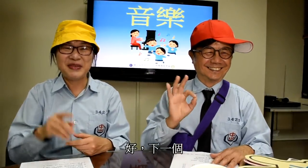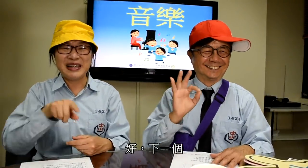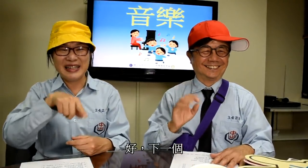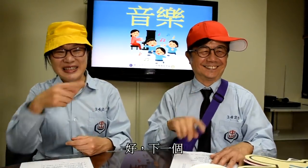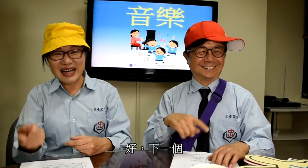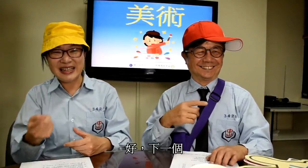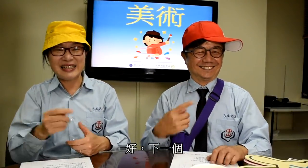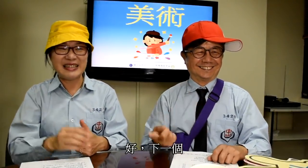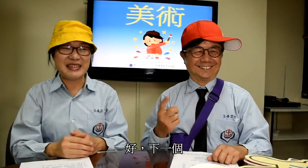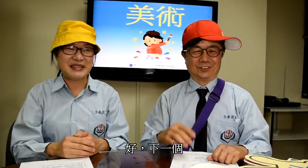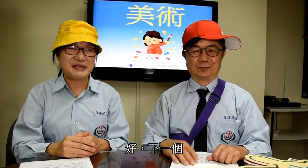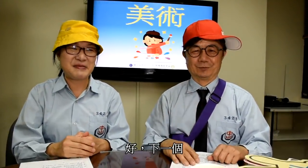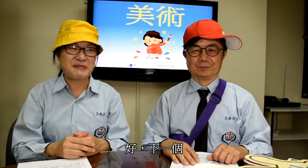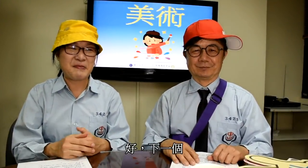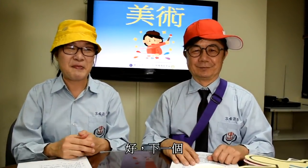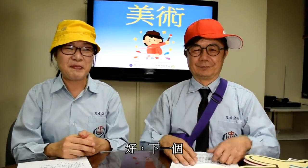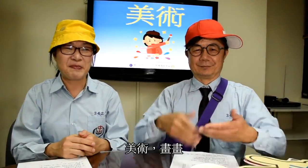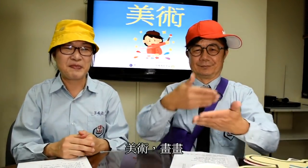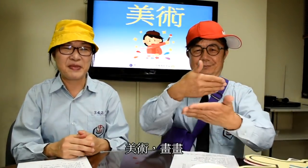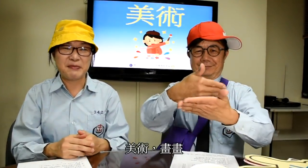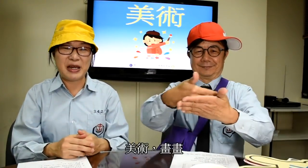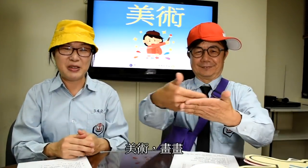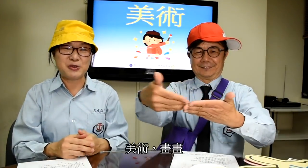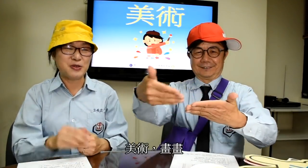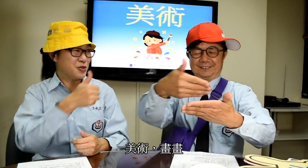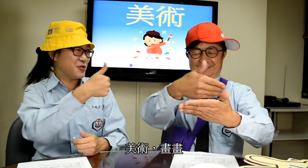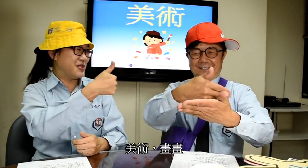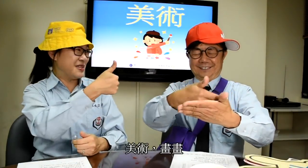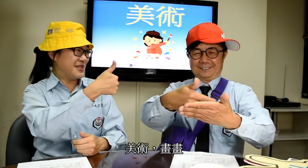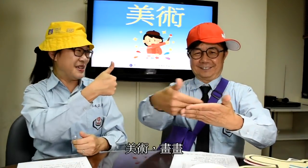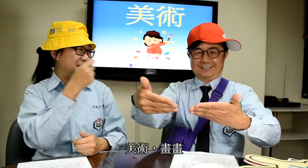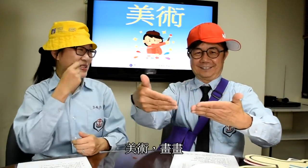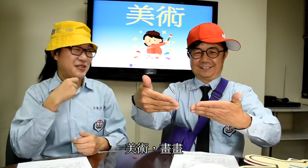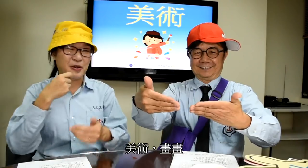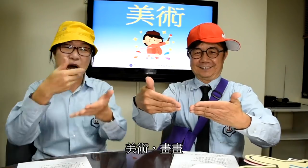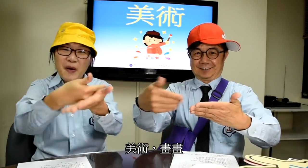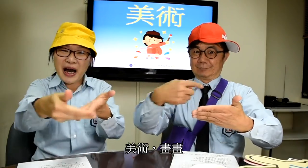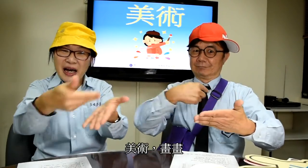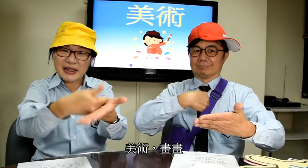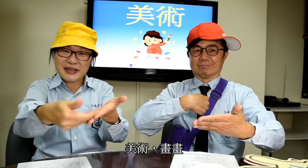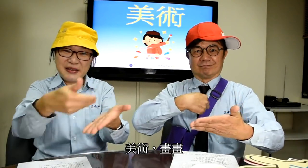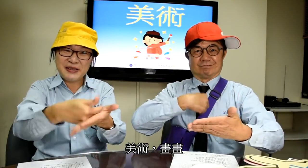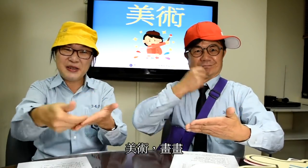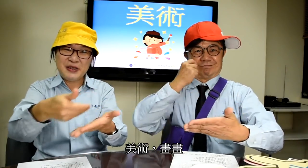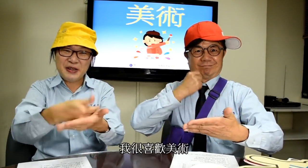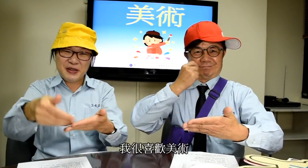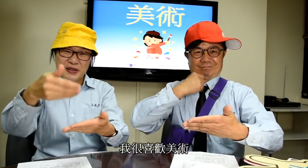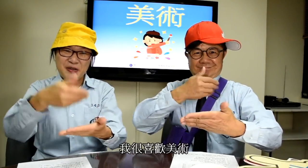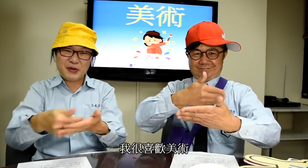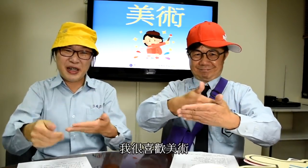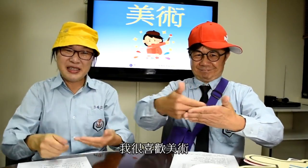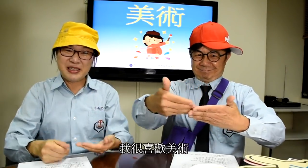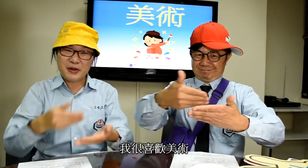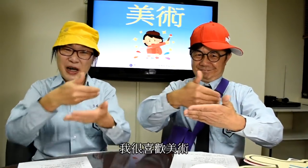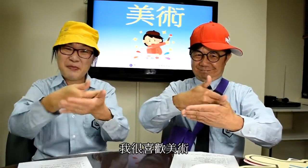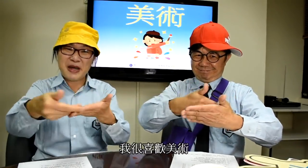好，下一个美术、哦、写画画，我很喜欢美